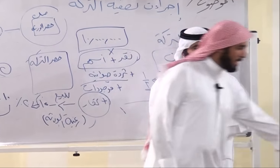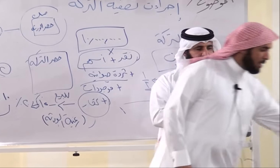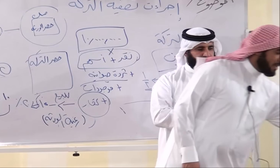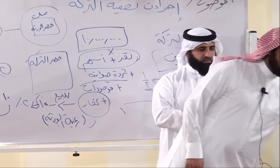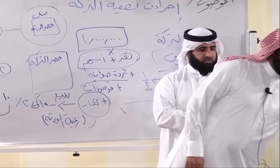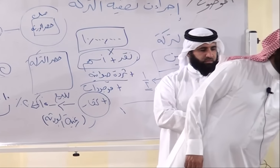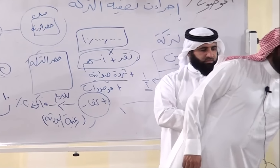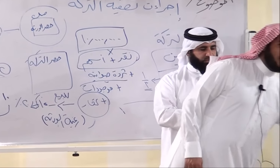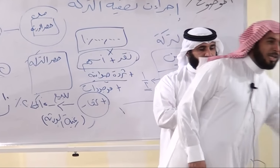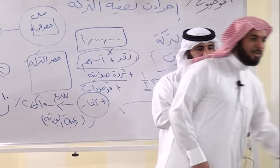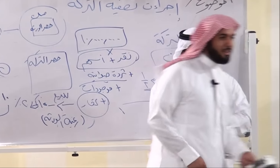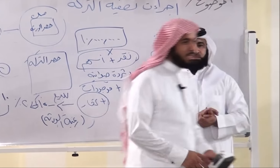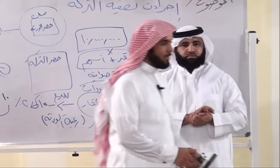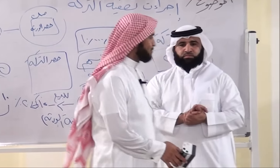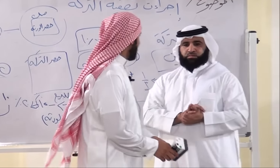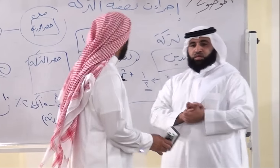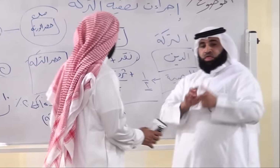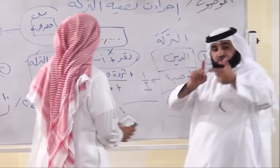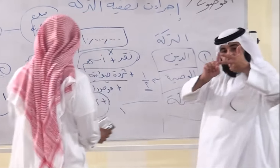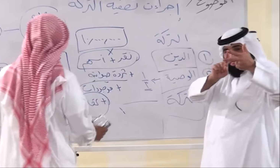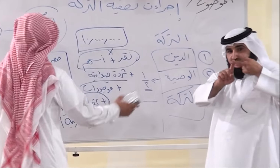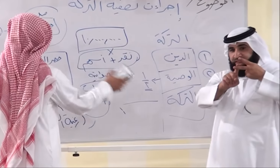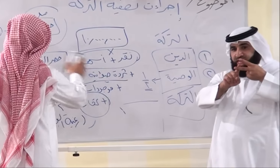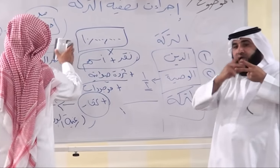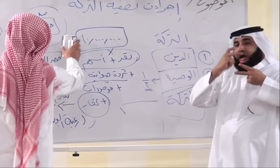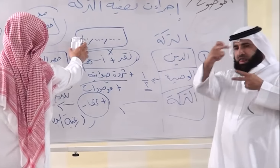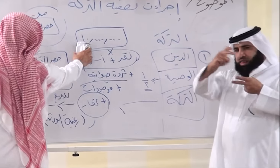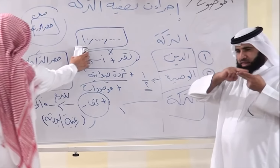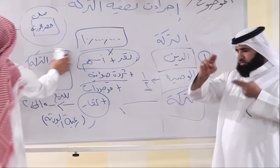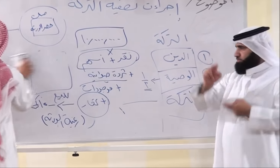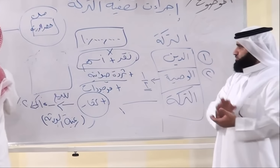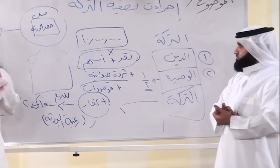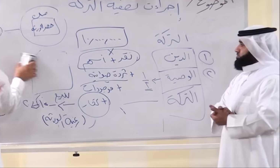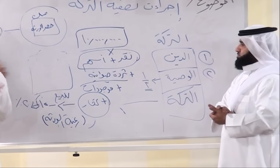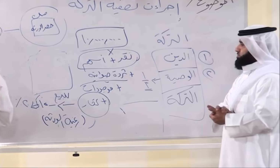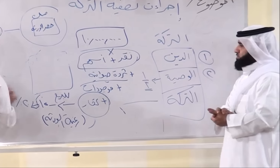نجي دائما على الحل الثاني اللي هو